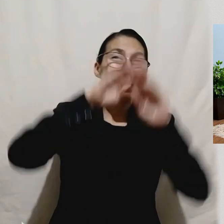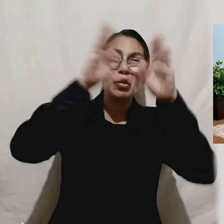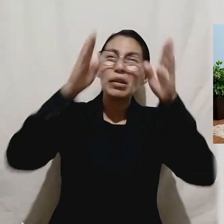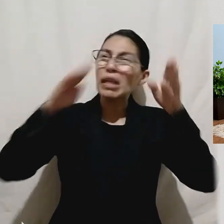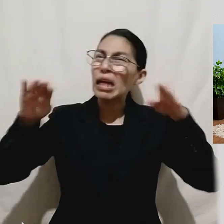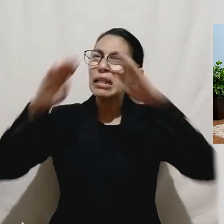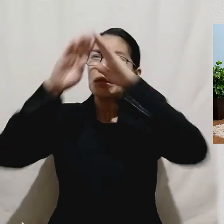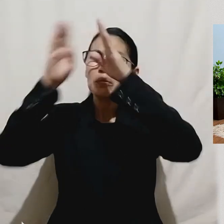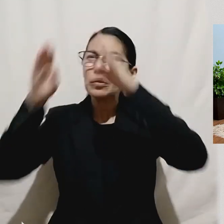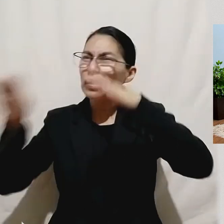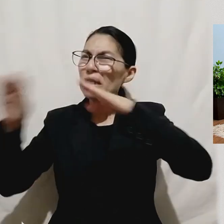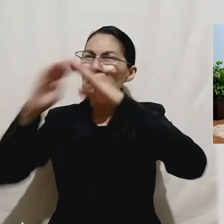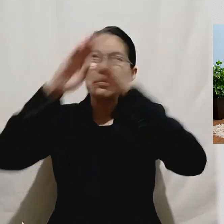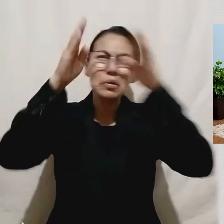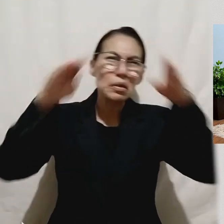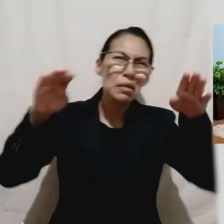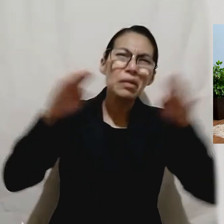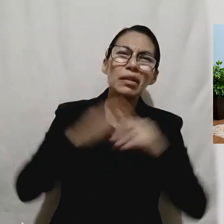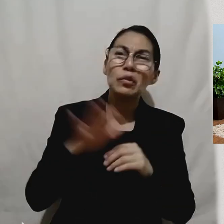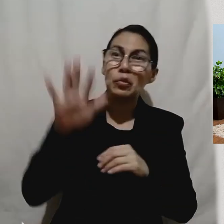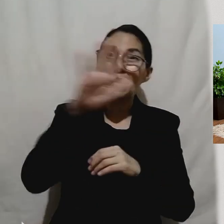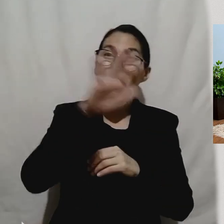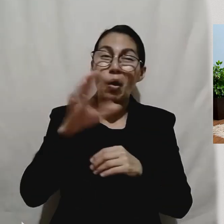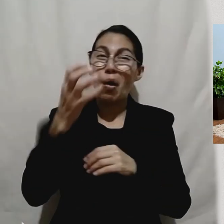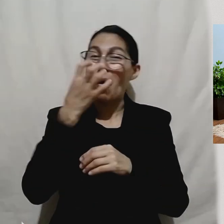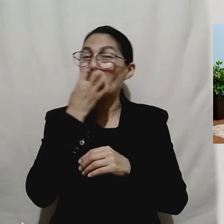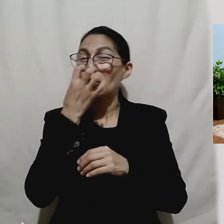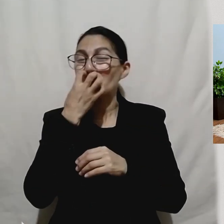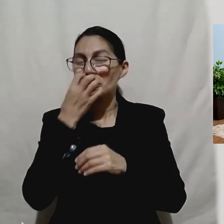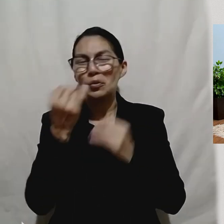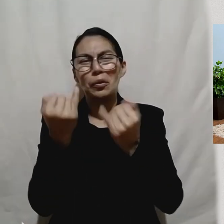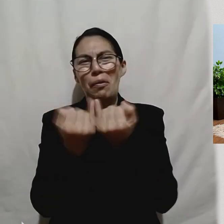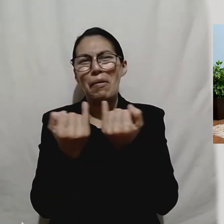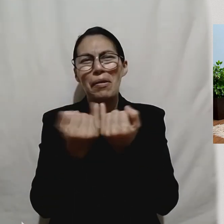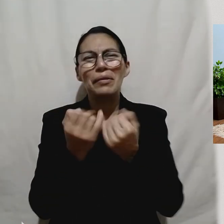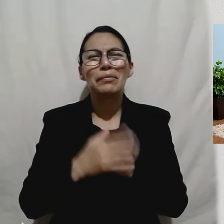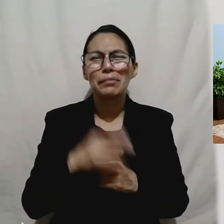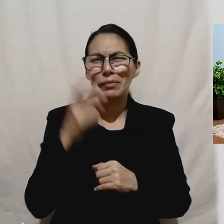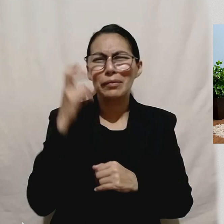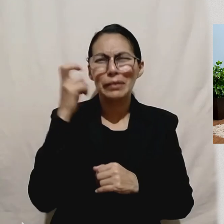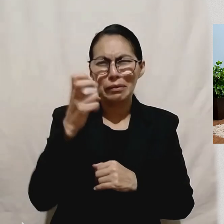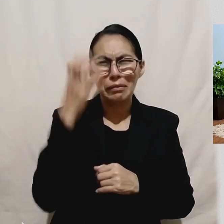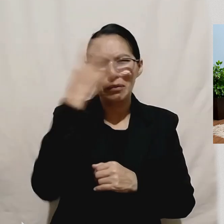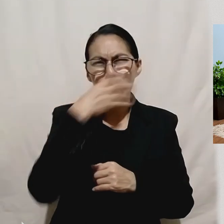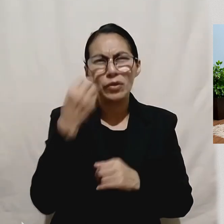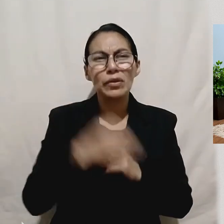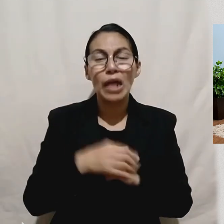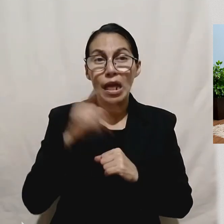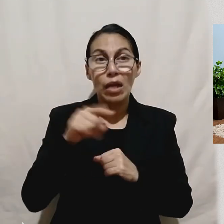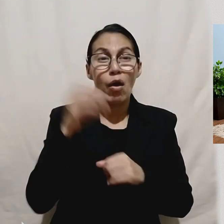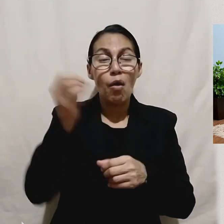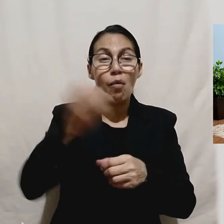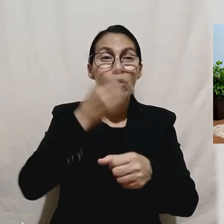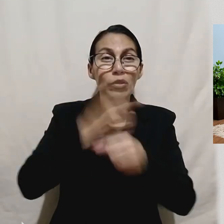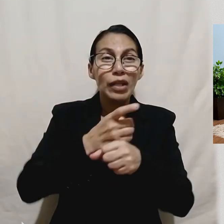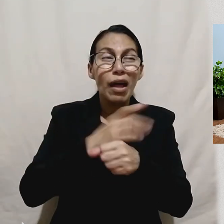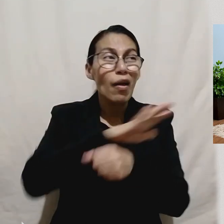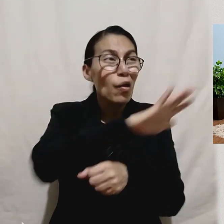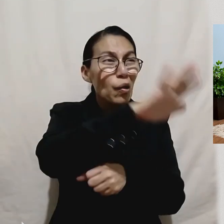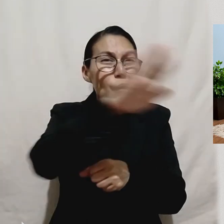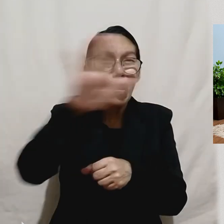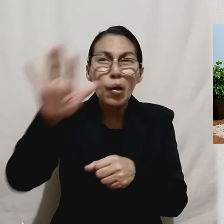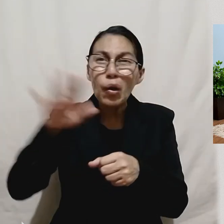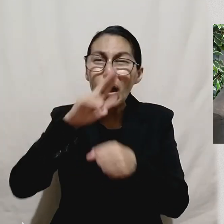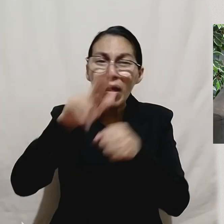nada hay puras montañas este alrededor montañas y osos Entonces es una es una oportunidad muy padre de tener esa